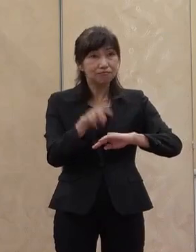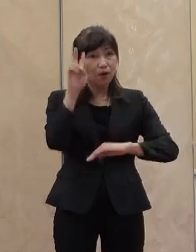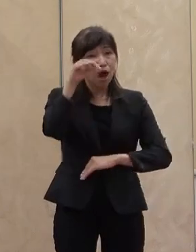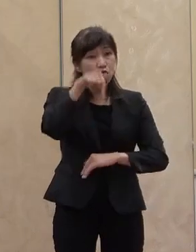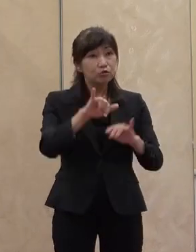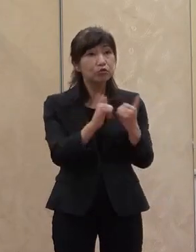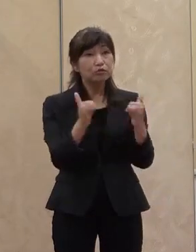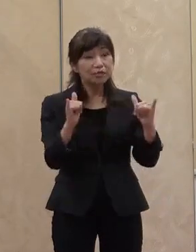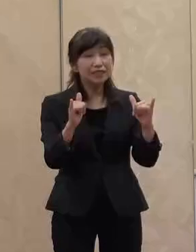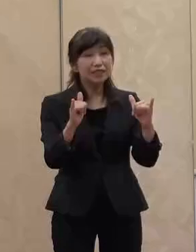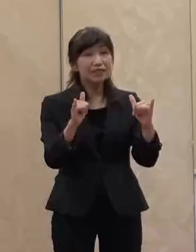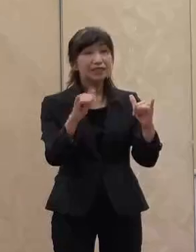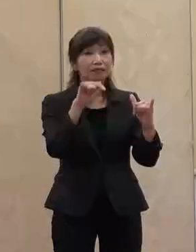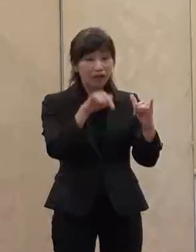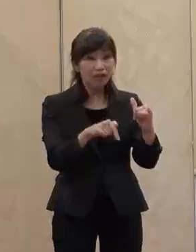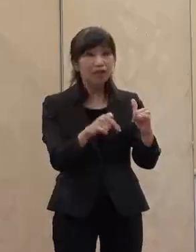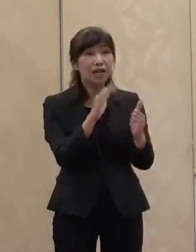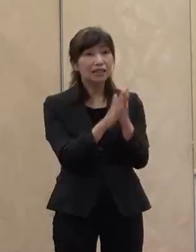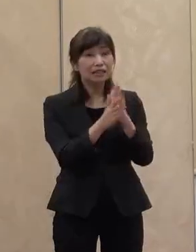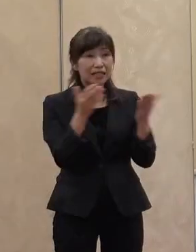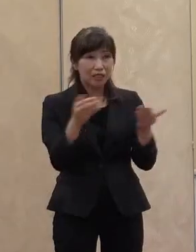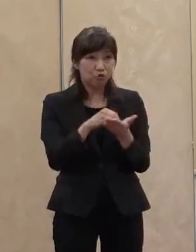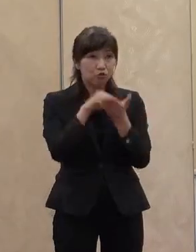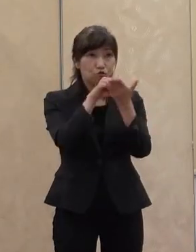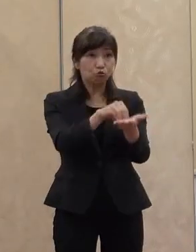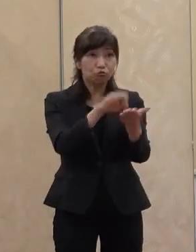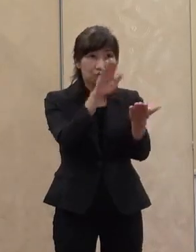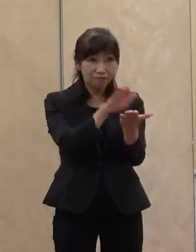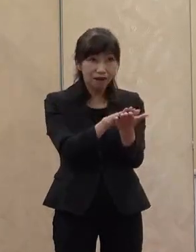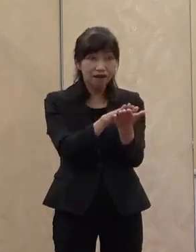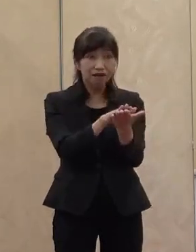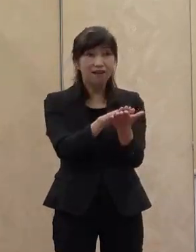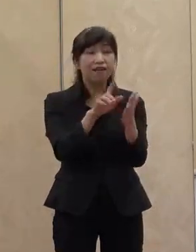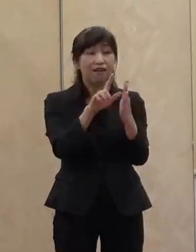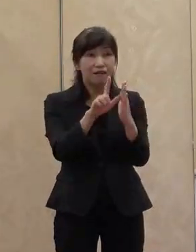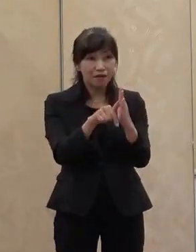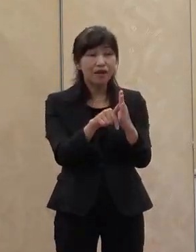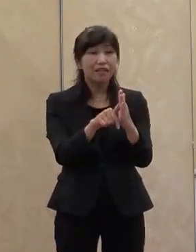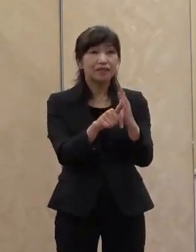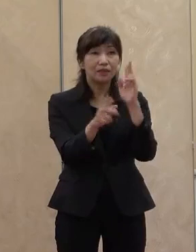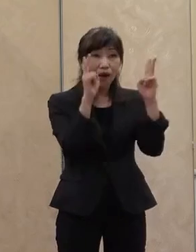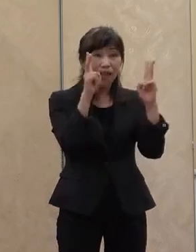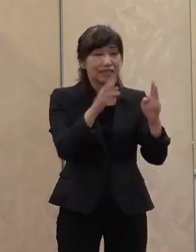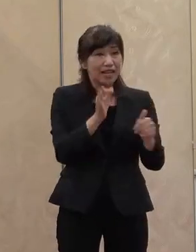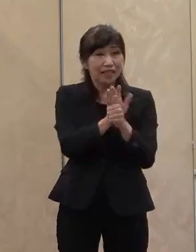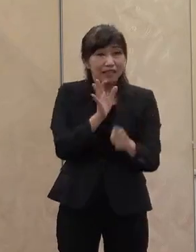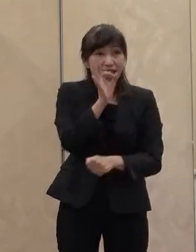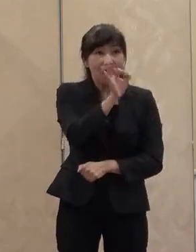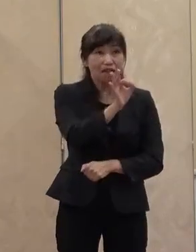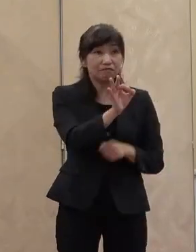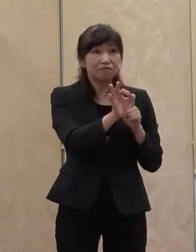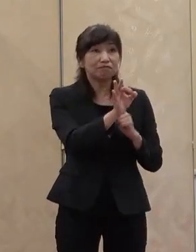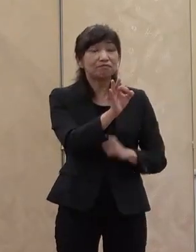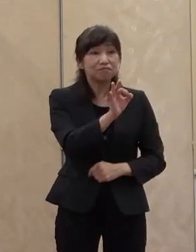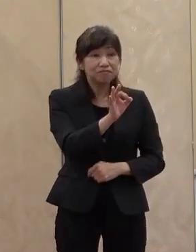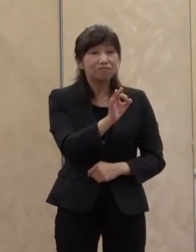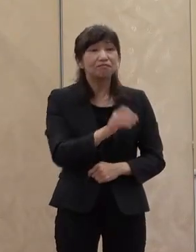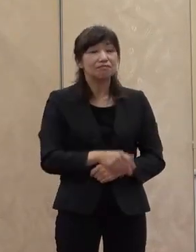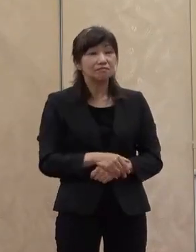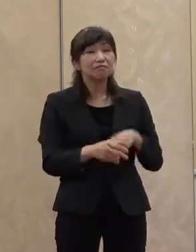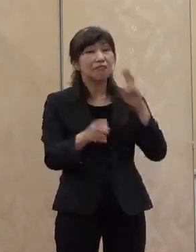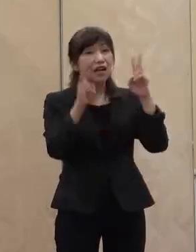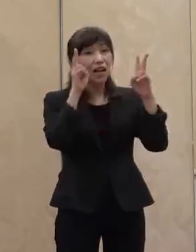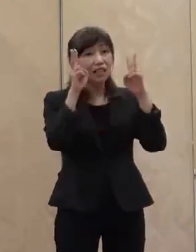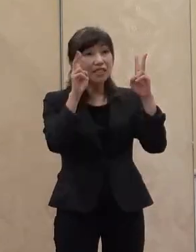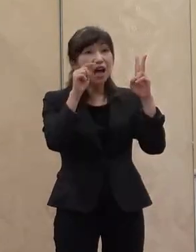をした場合に、この支給金をこの事業者に渡す。またこの事業者は例えば兵庫の事業者とかでも、 は